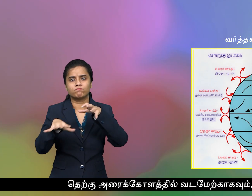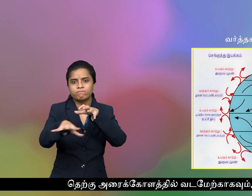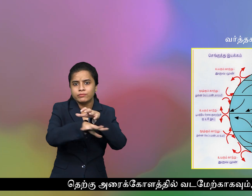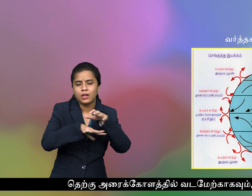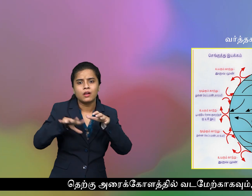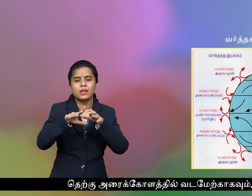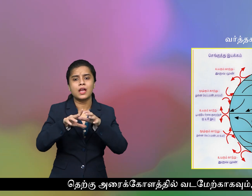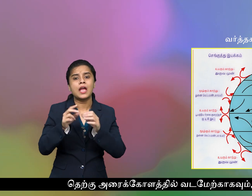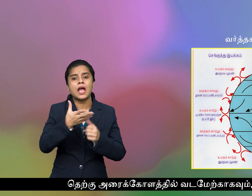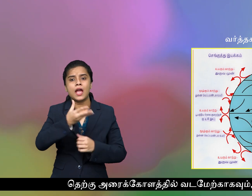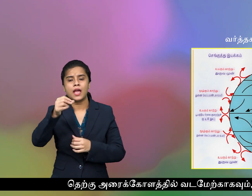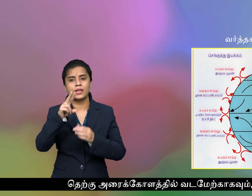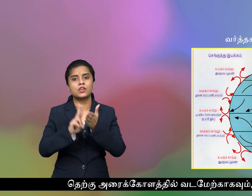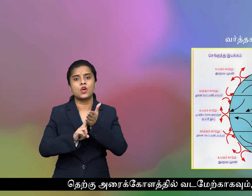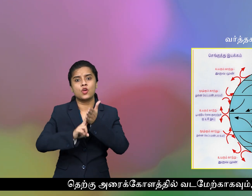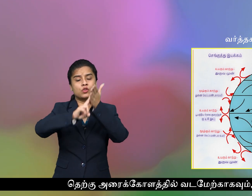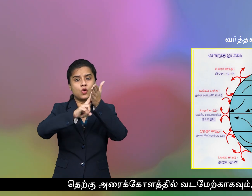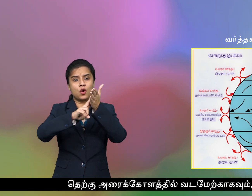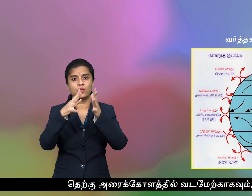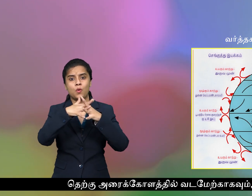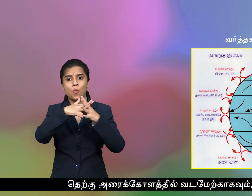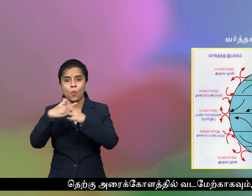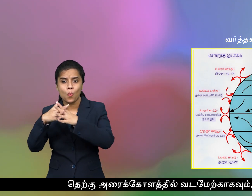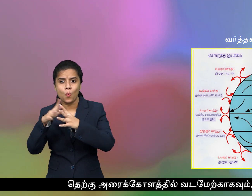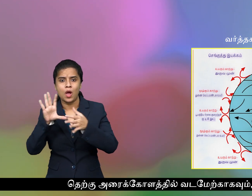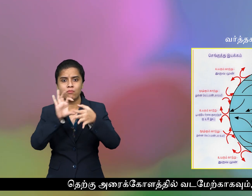தெற்கு அரைக்கோளத்தில் வடமேற்காகவும்